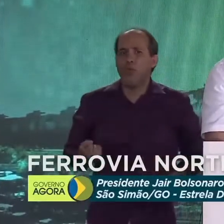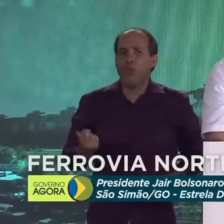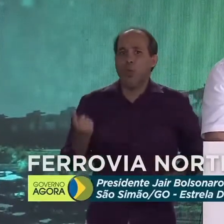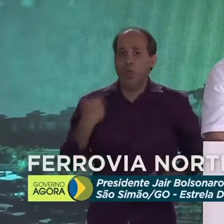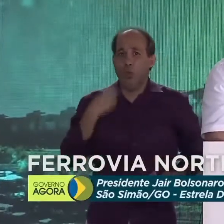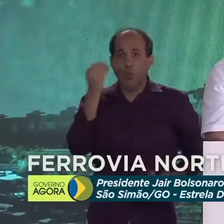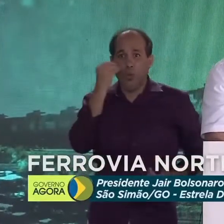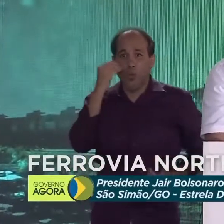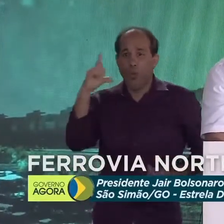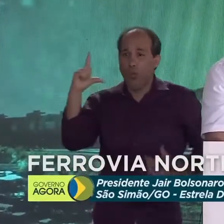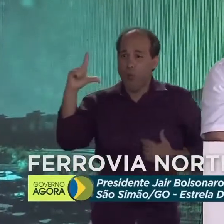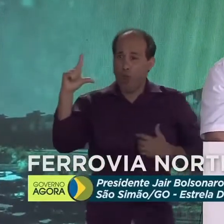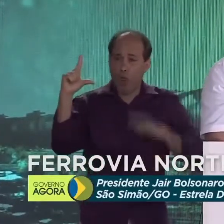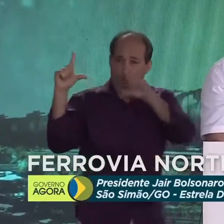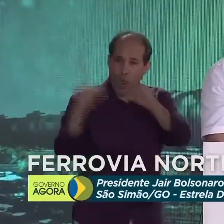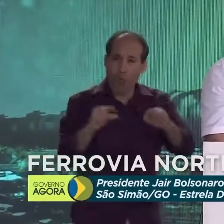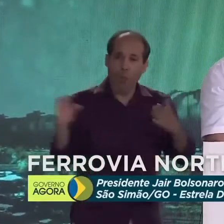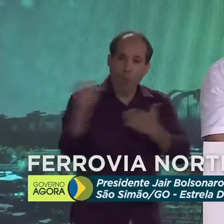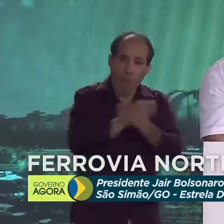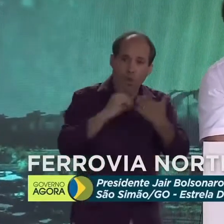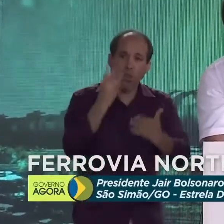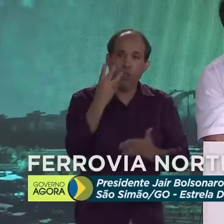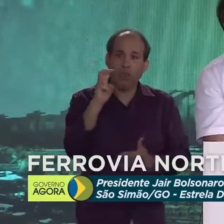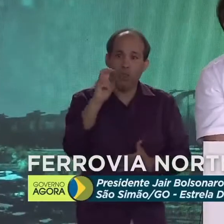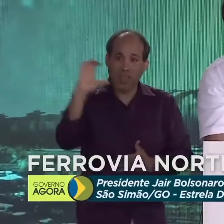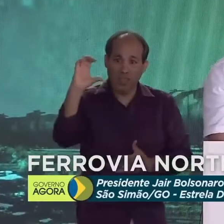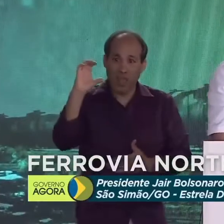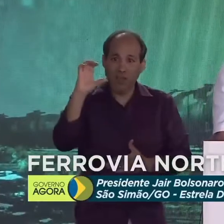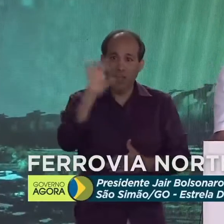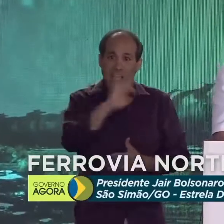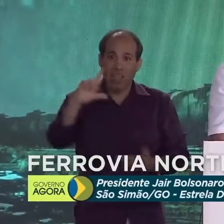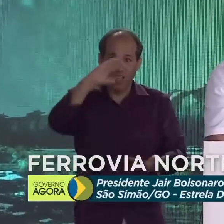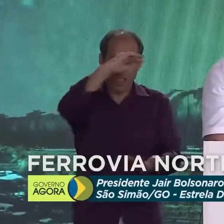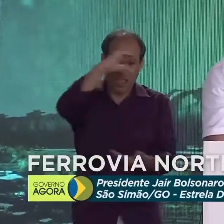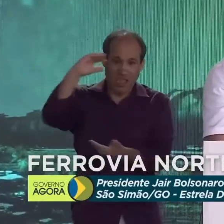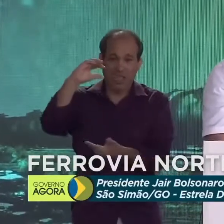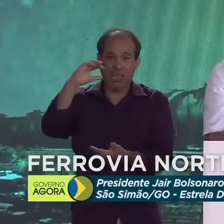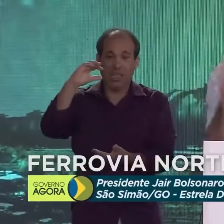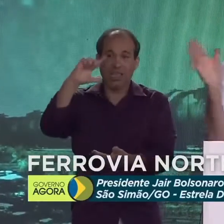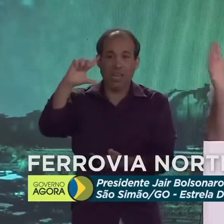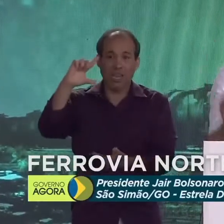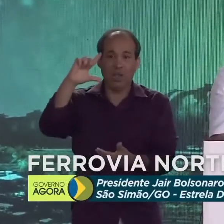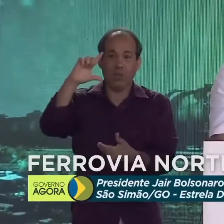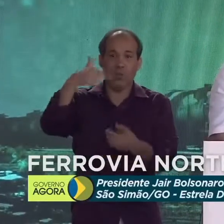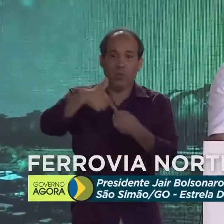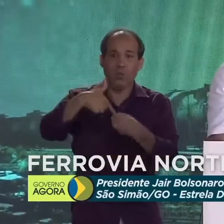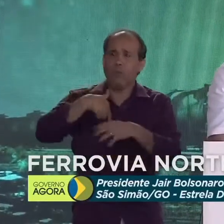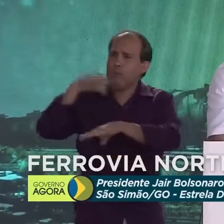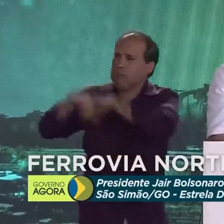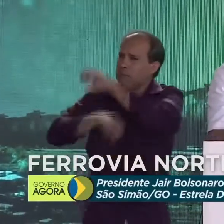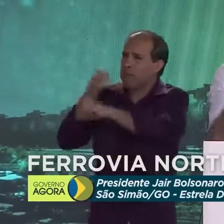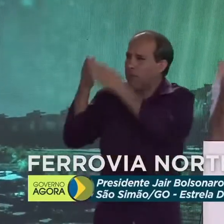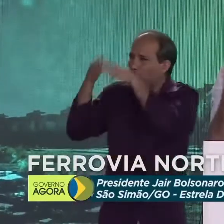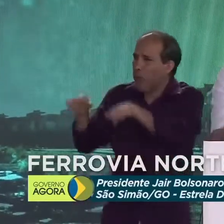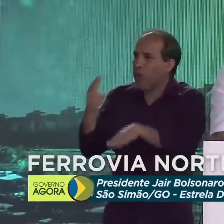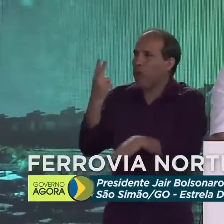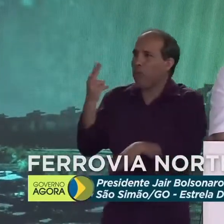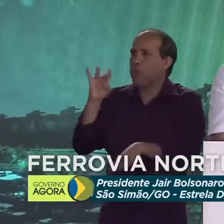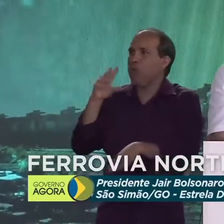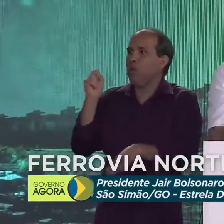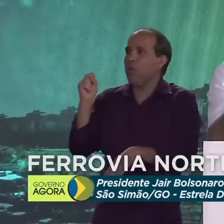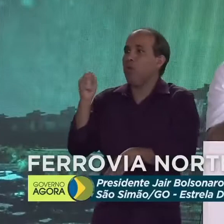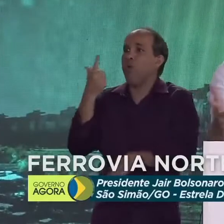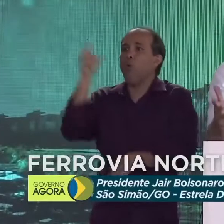eu reduzir, zerar os 35 centavos do litro do diesel por 2 meses, eu fui buscar 2 bilhões e pouco em outro